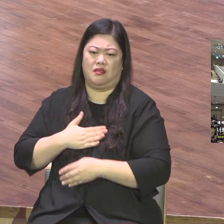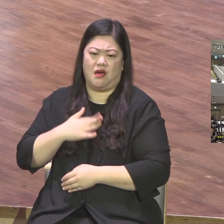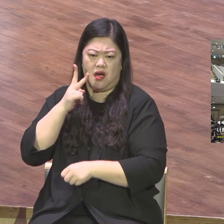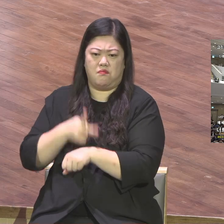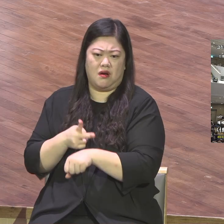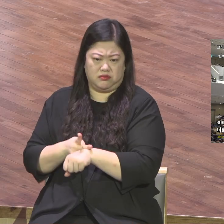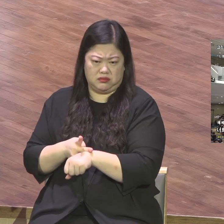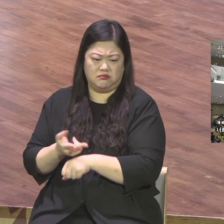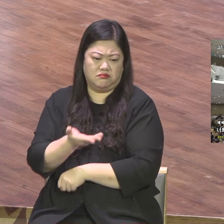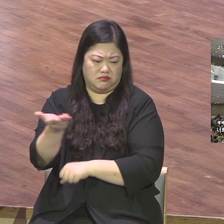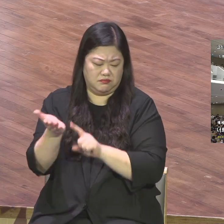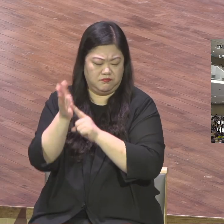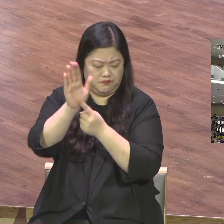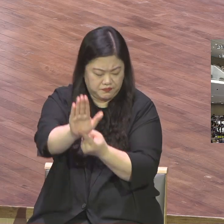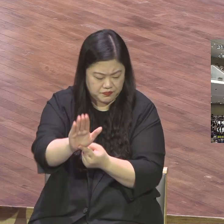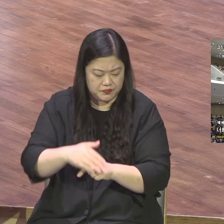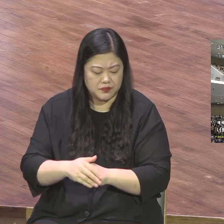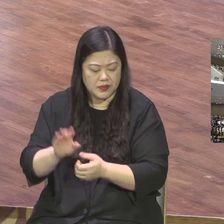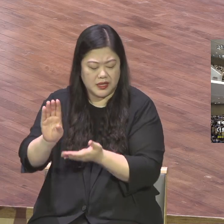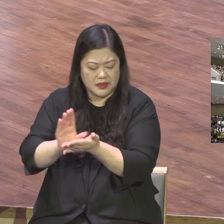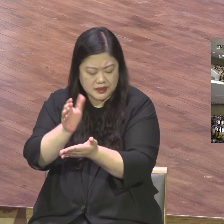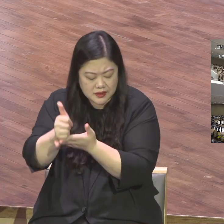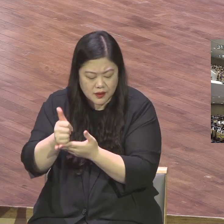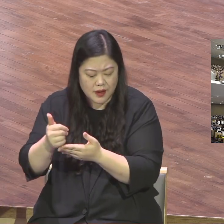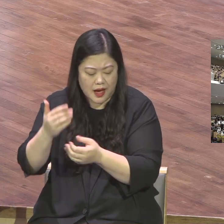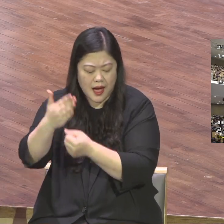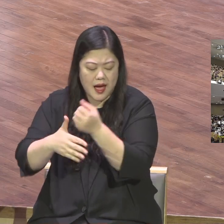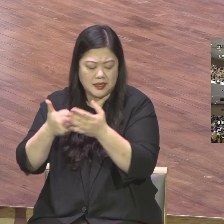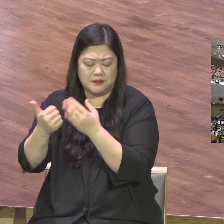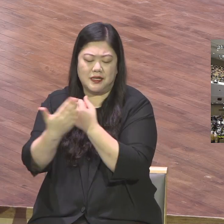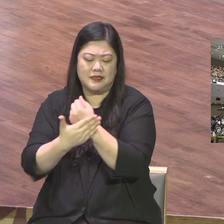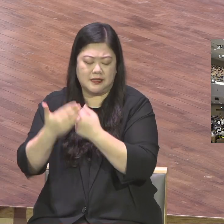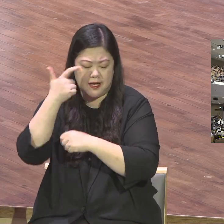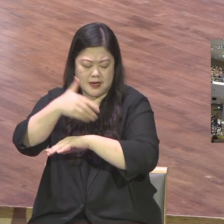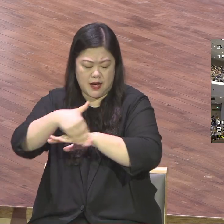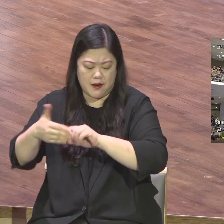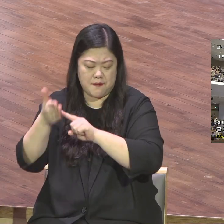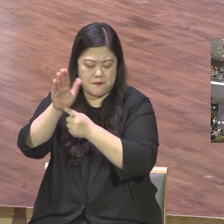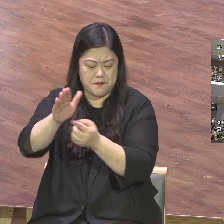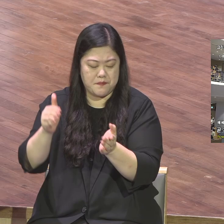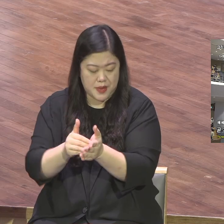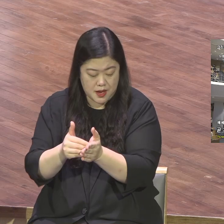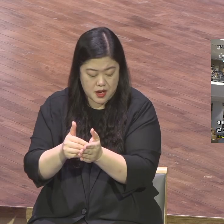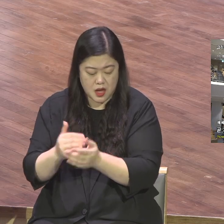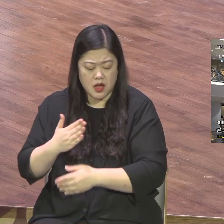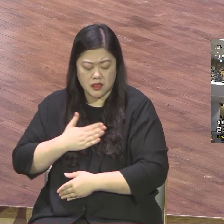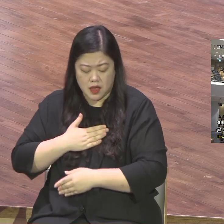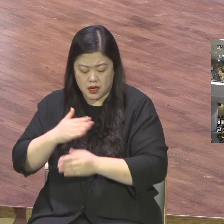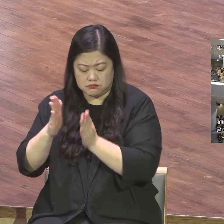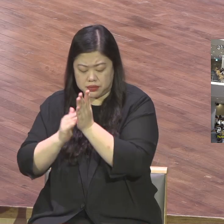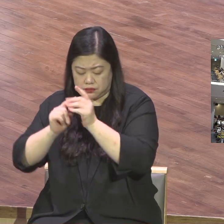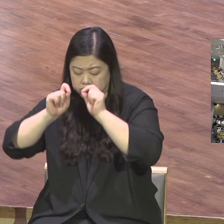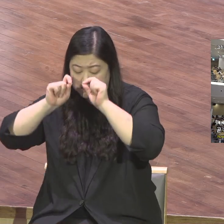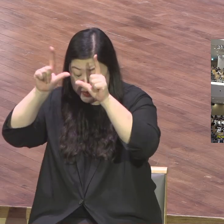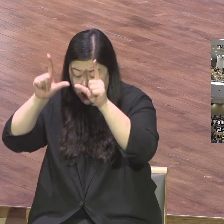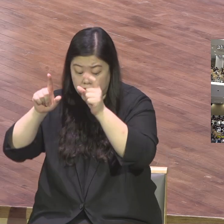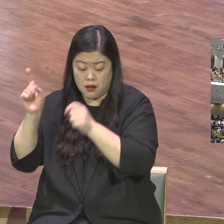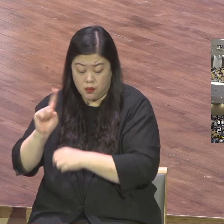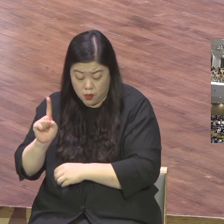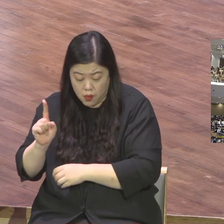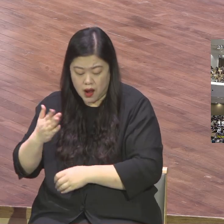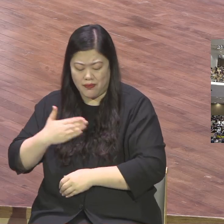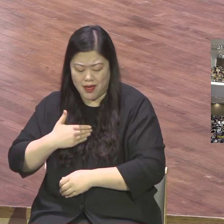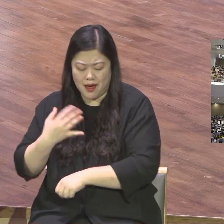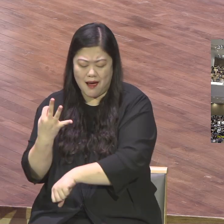위하여 내게 주신 하나님의 그 은혜의 경륜을 너희가 들었을 터이라. 곧 계시로 내게 비밀을 알게 하신 것은 내가